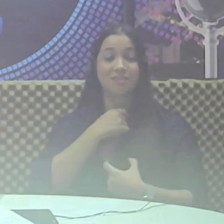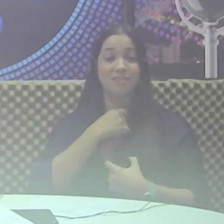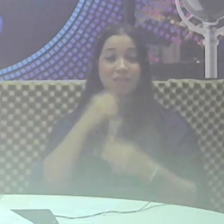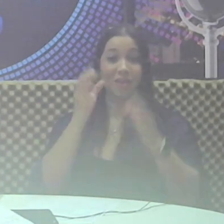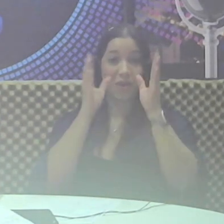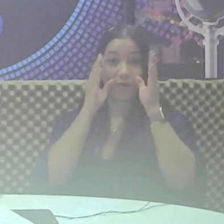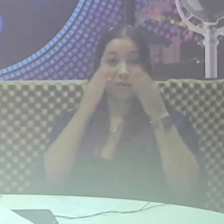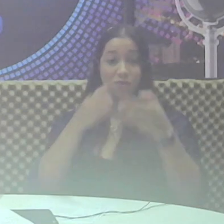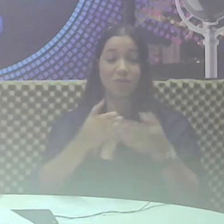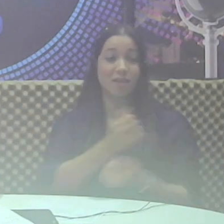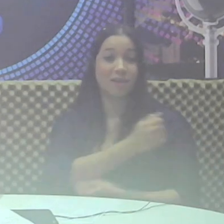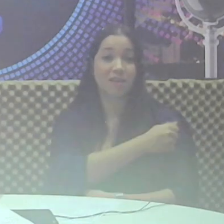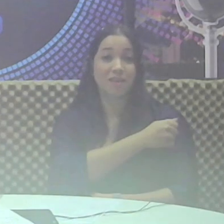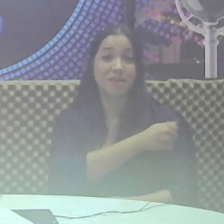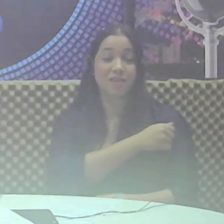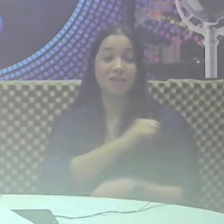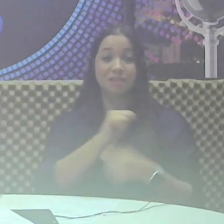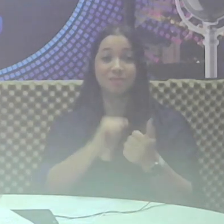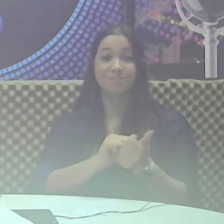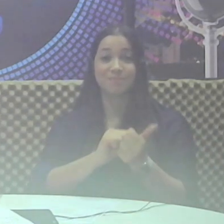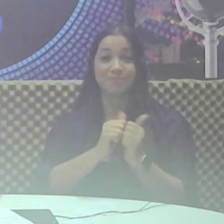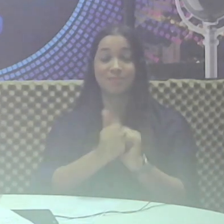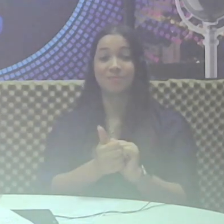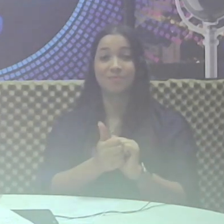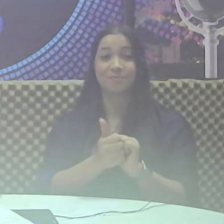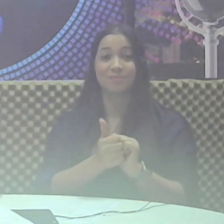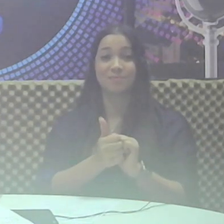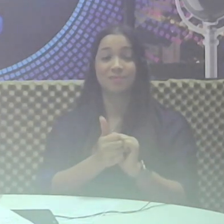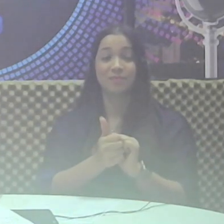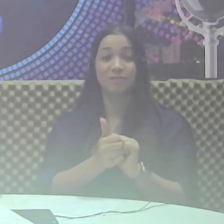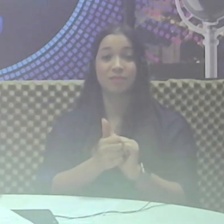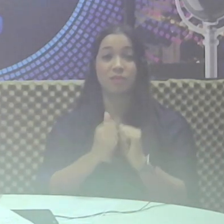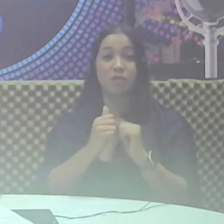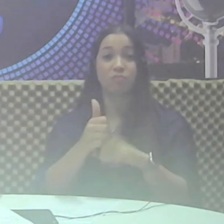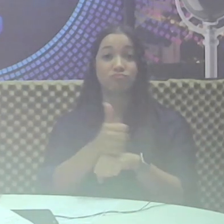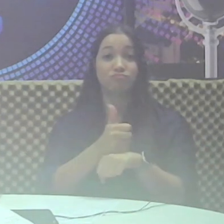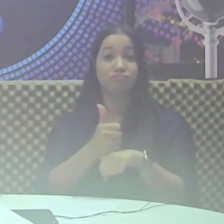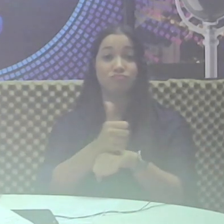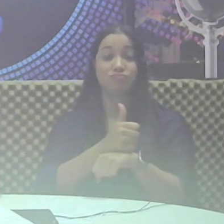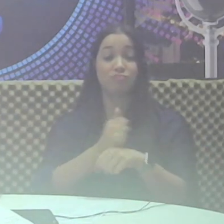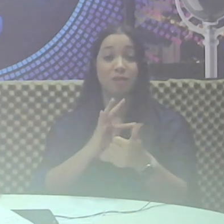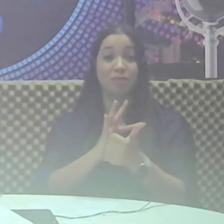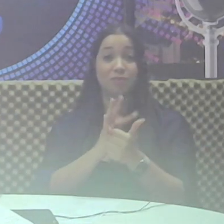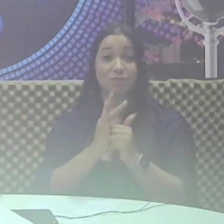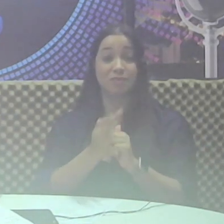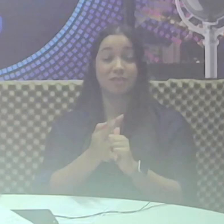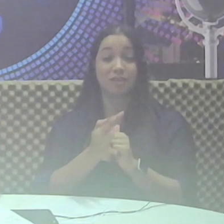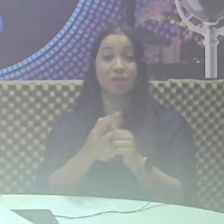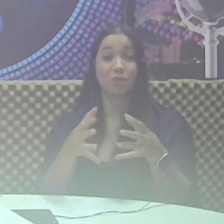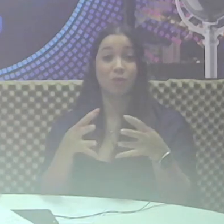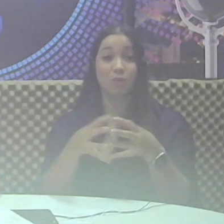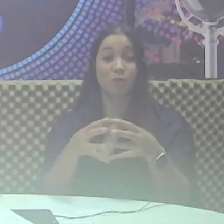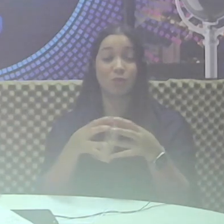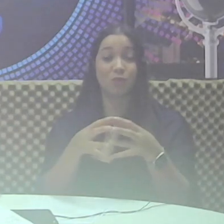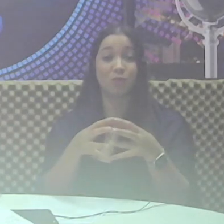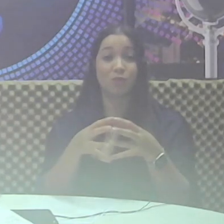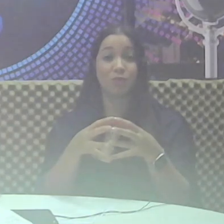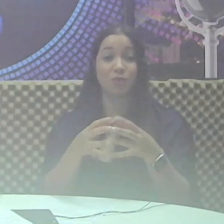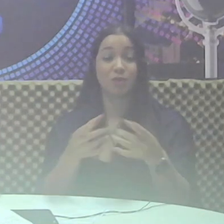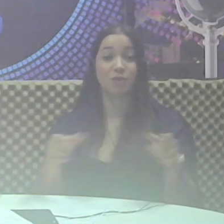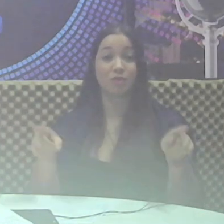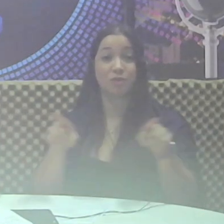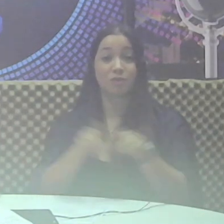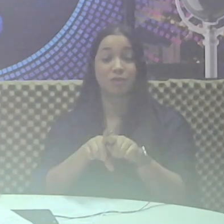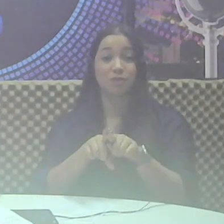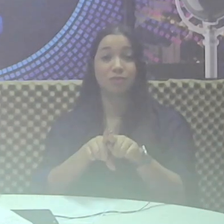voltado a alunos da iniciação esportiva e a atletas do alto rendimento da Futel e das equipes formadas em parceria